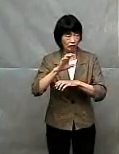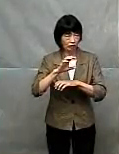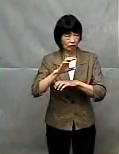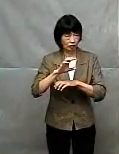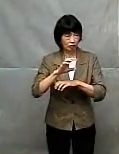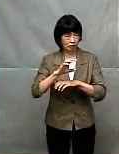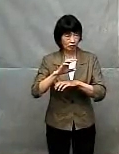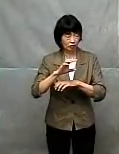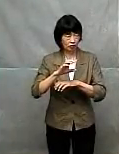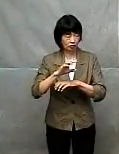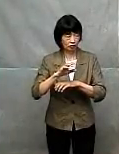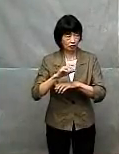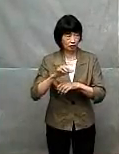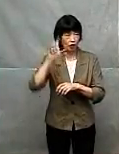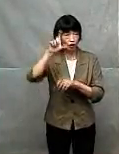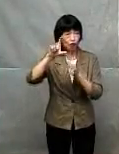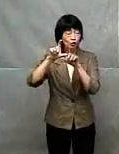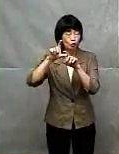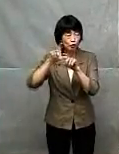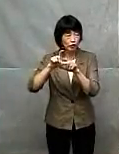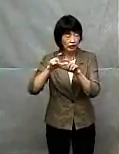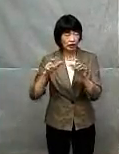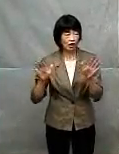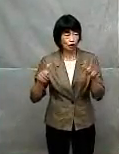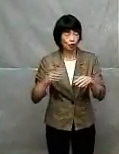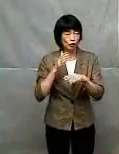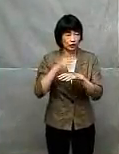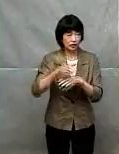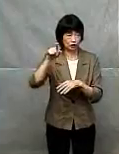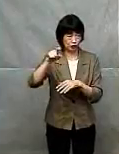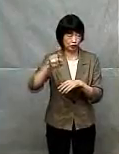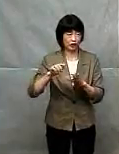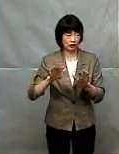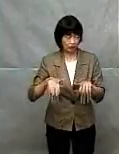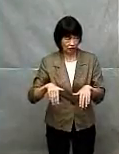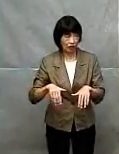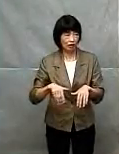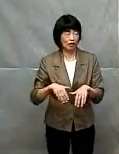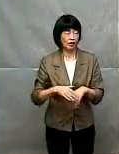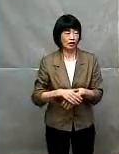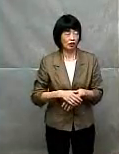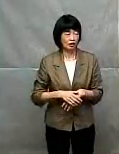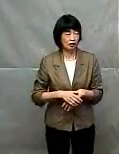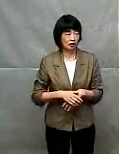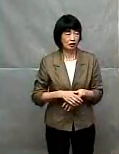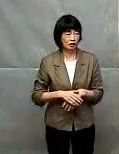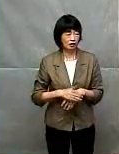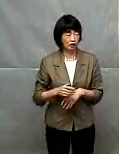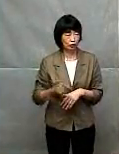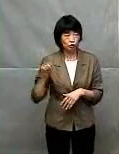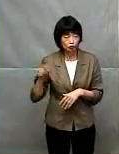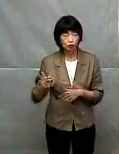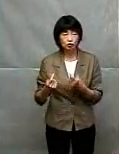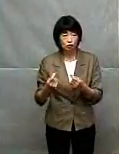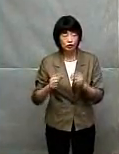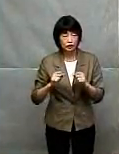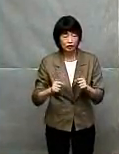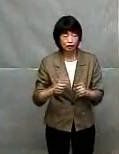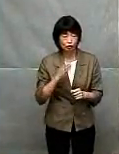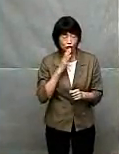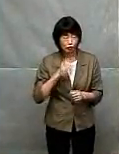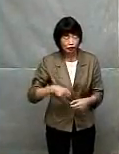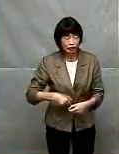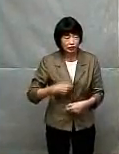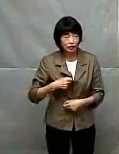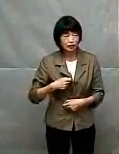から呼称を定める方が正しいと思いますけれども、今回に、羽越を前に